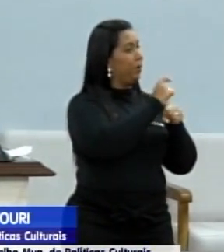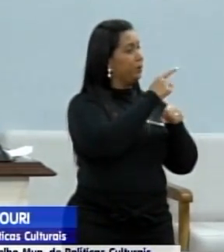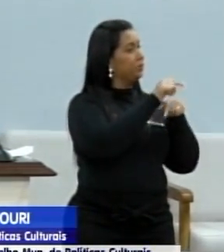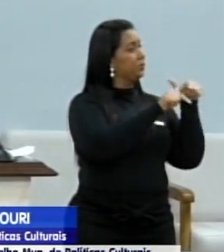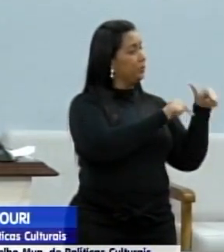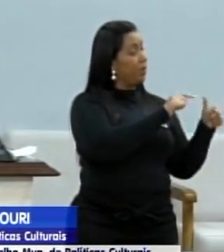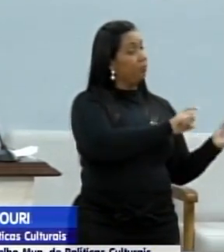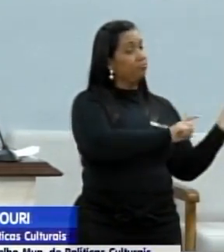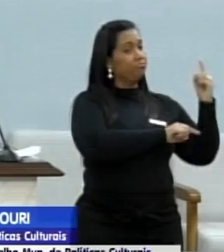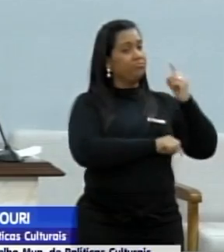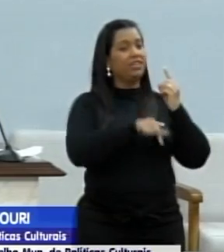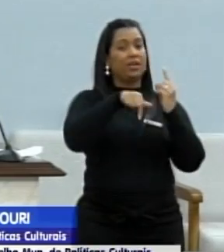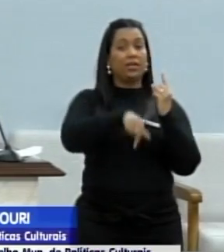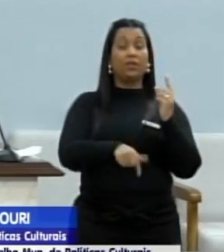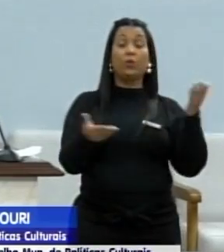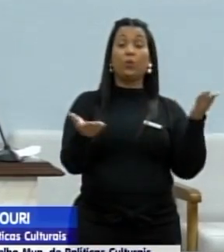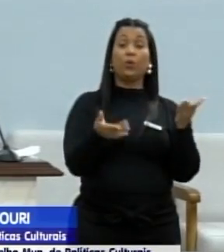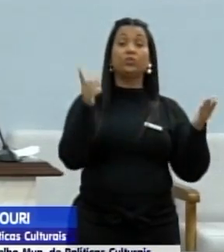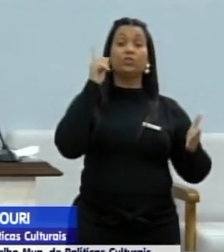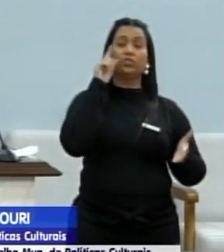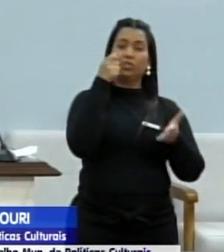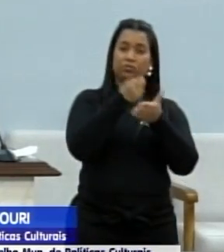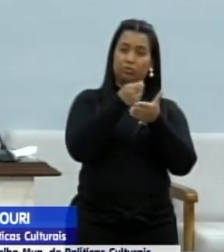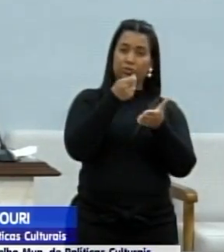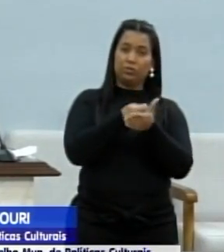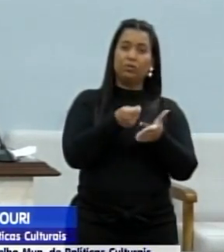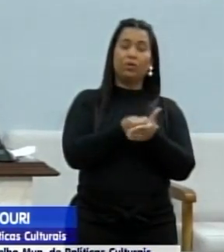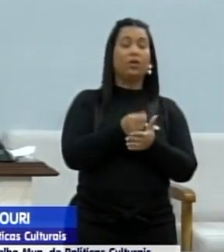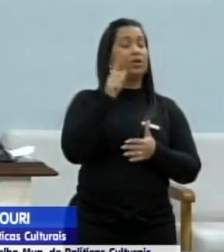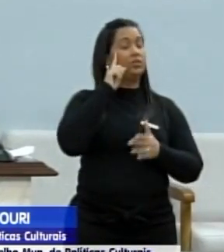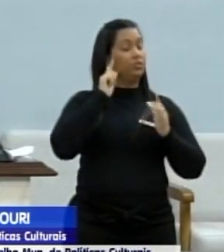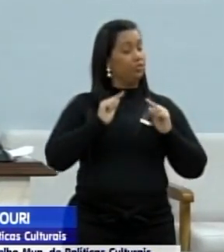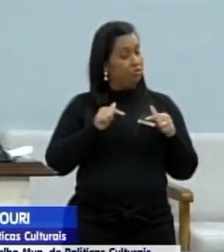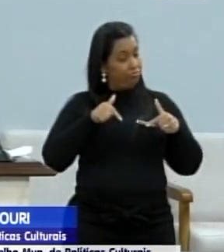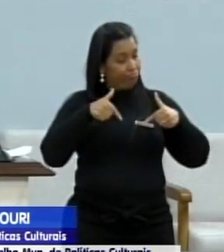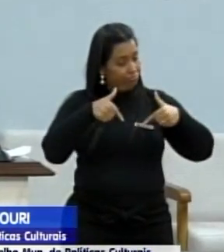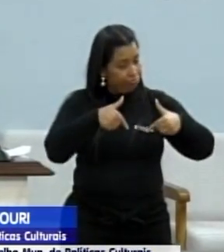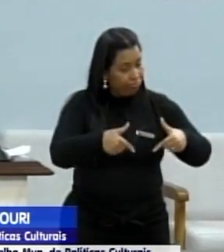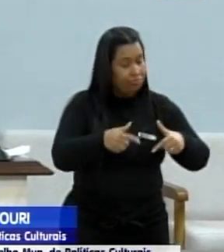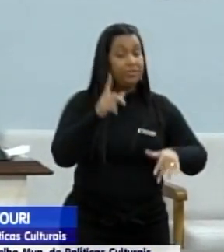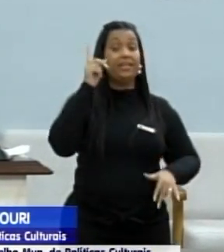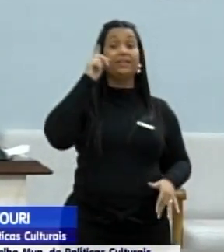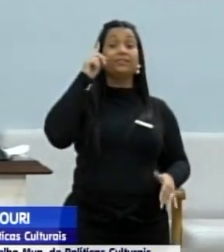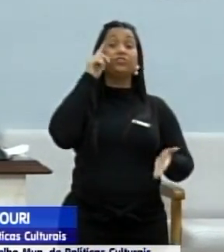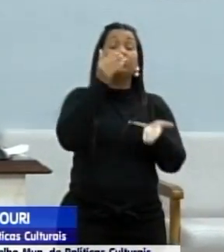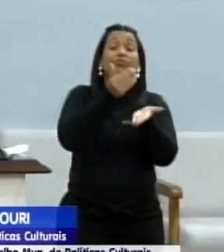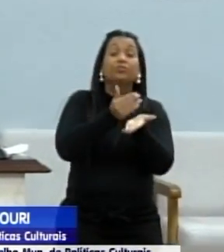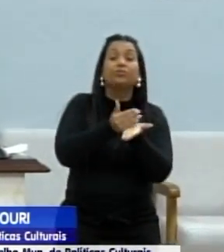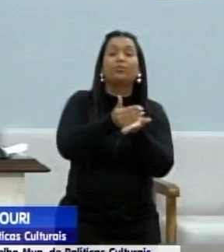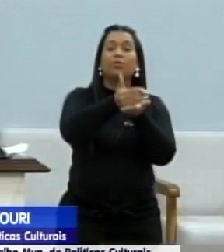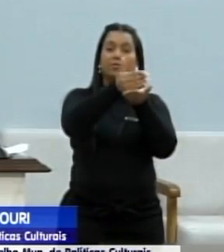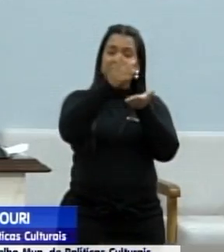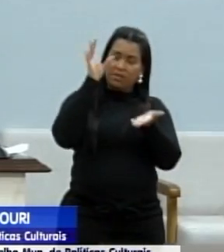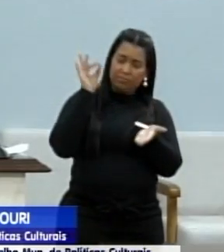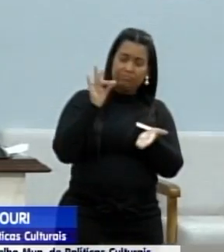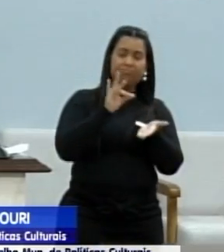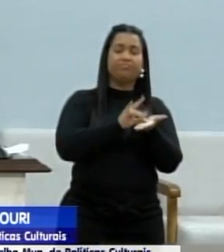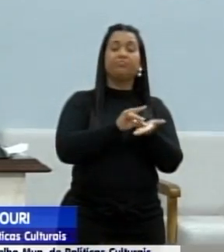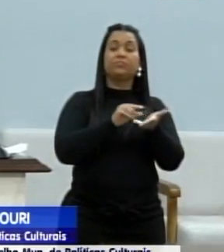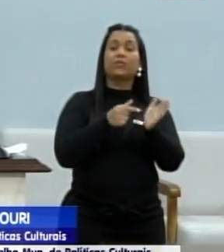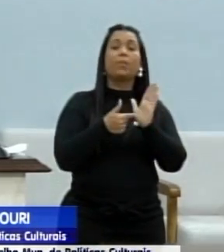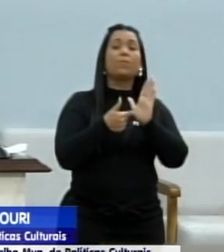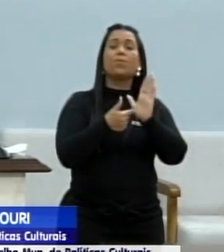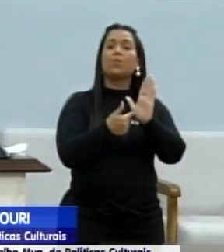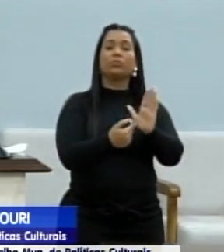trabalhos, estar aqui hoje, nesse dia de luta, nesse dia de enfrentamento, nesse dia de começar, né, de fato, a mostrar